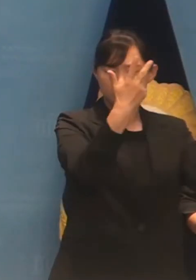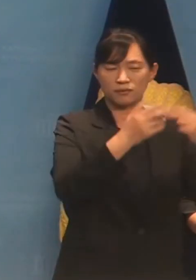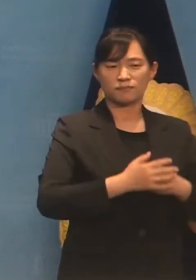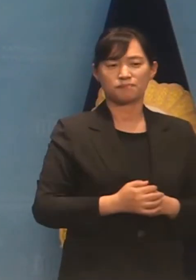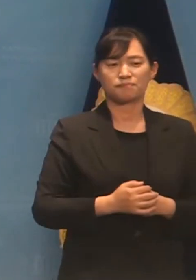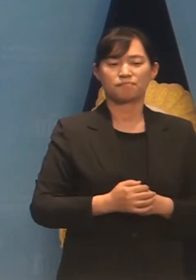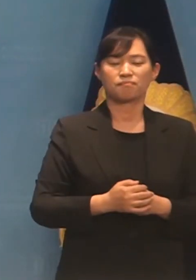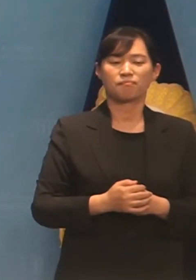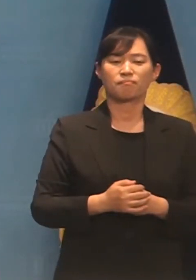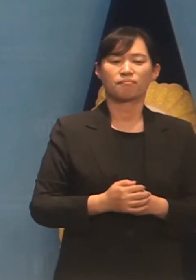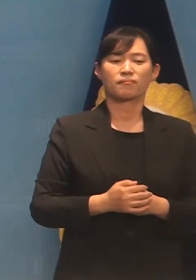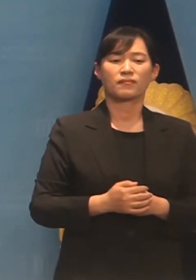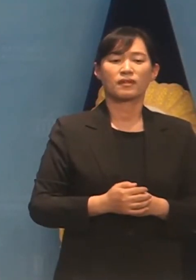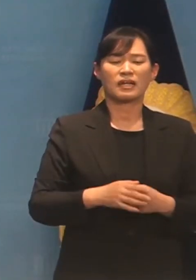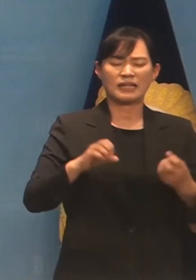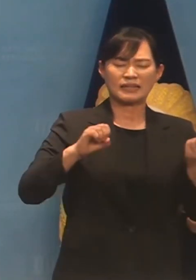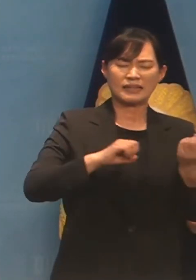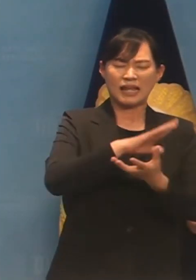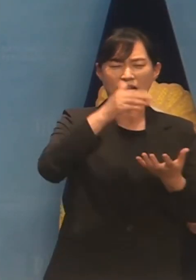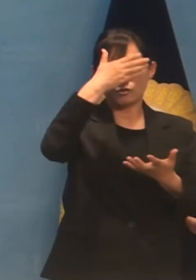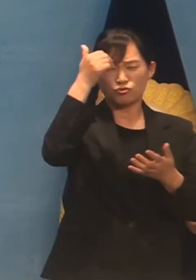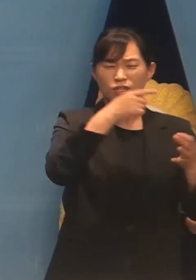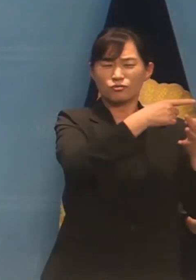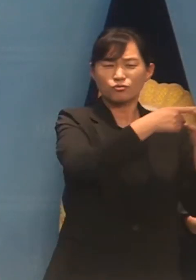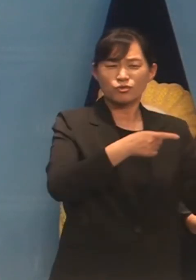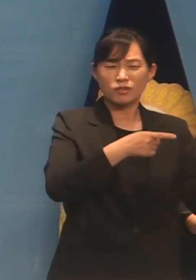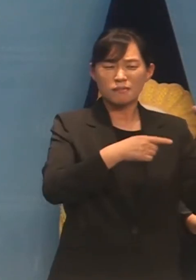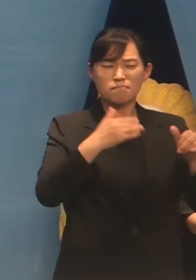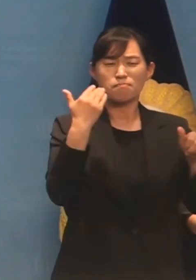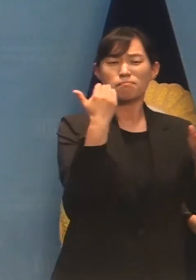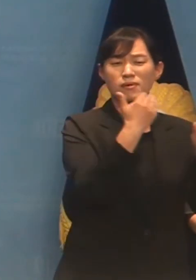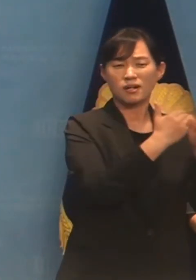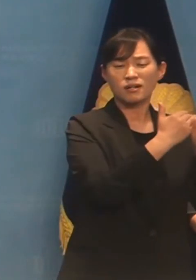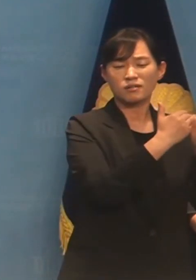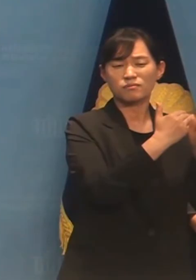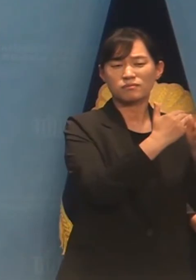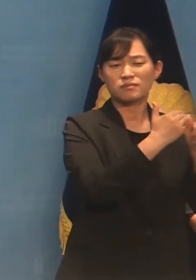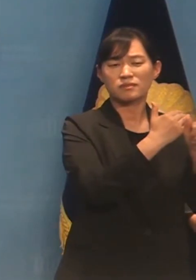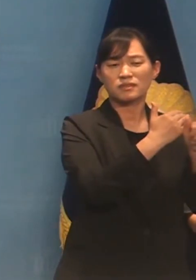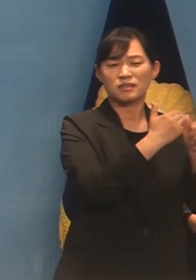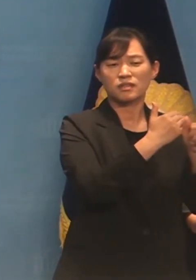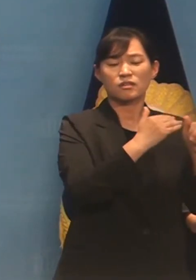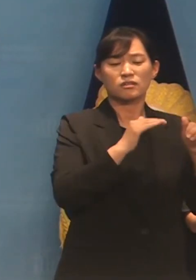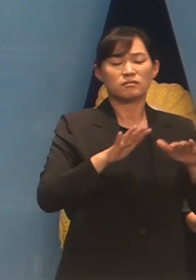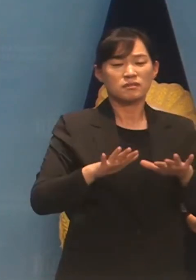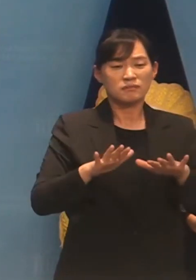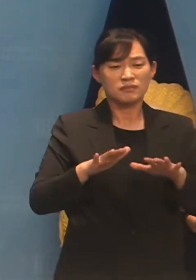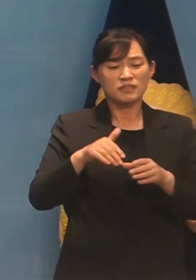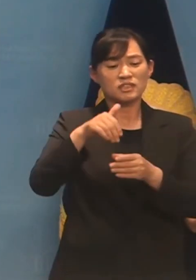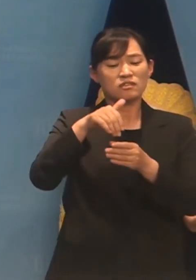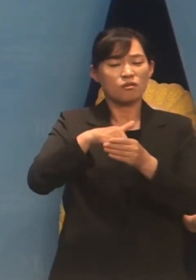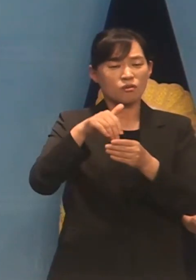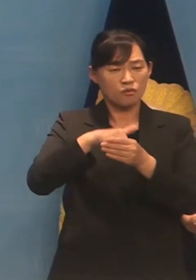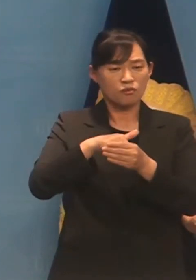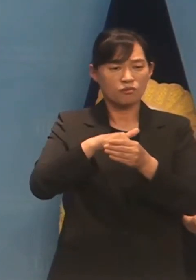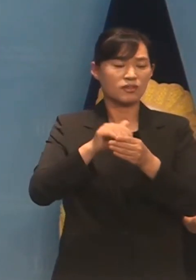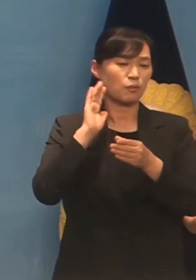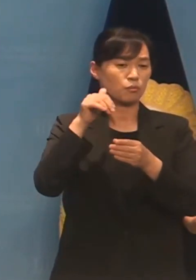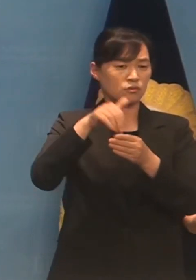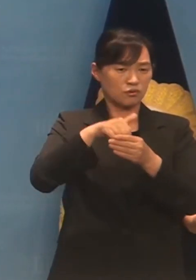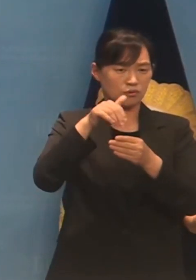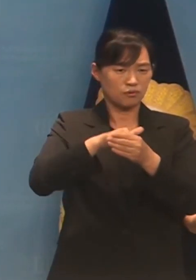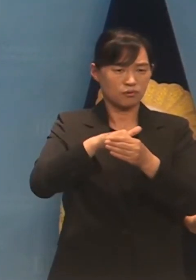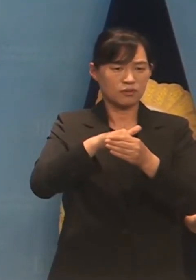이재명입니다. 내란 속의 윤석열의 파면으로 치러지는 이번 제21대